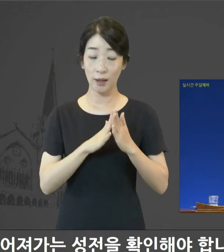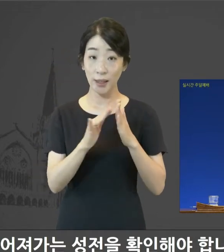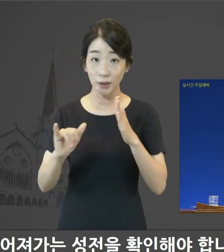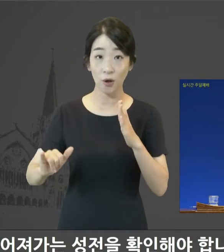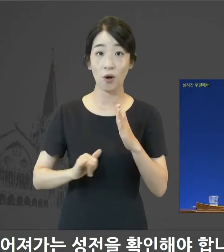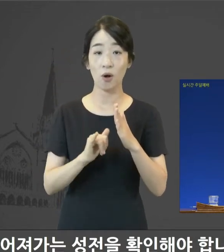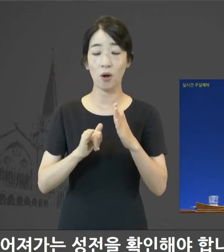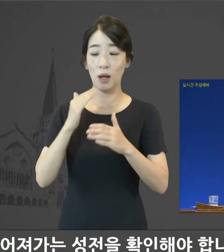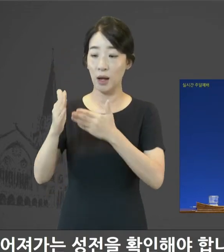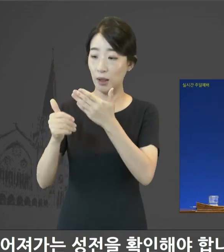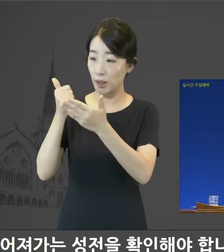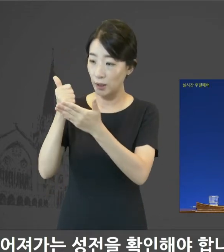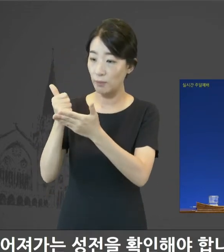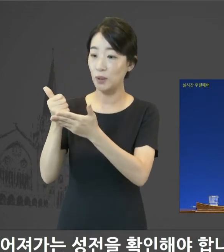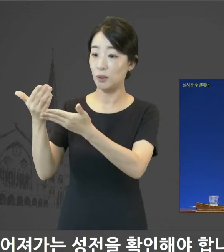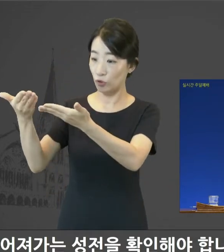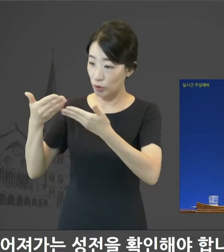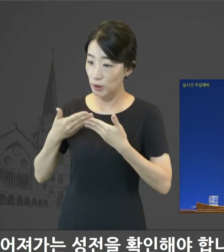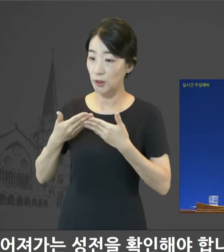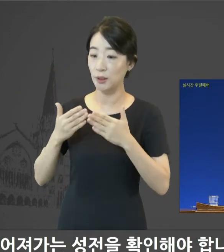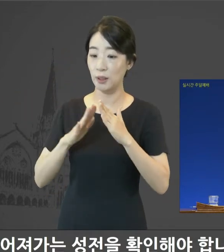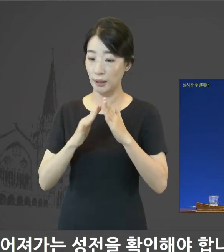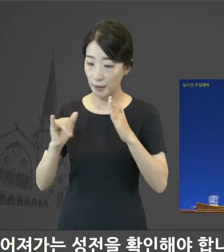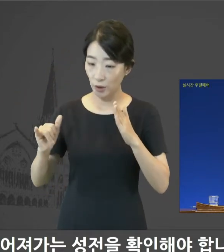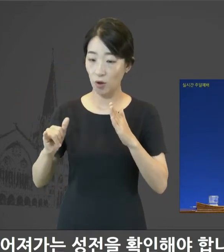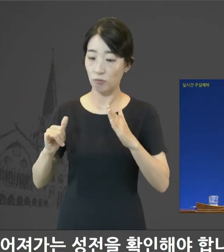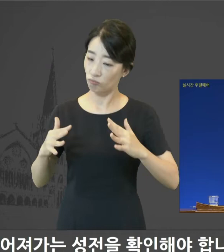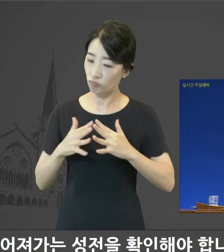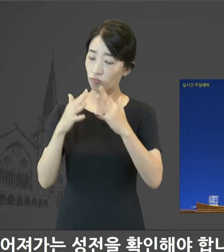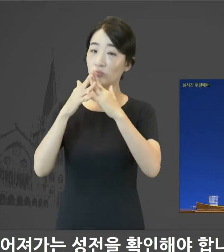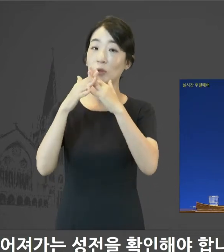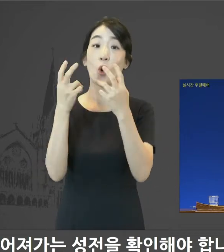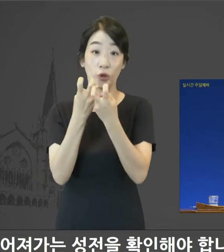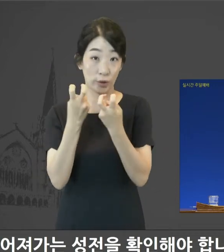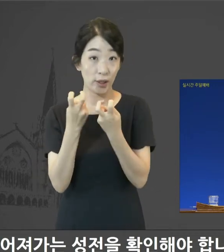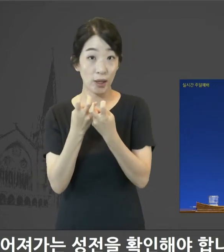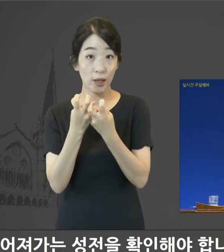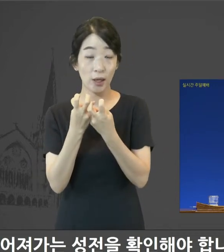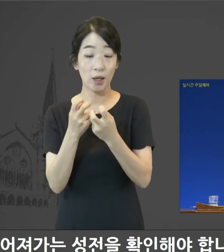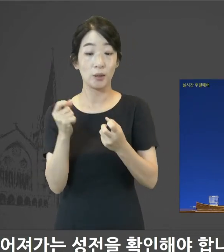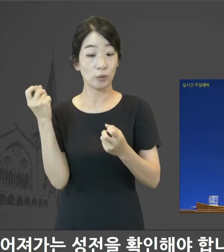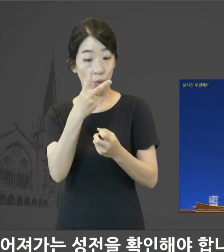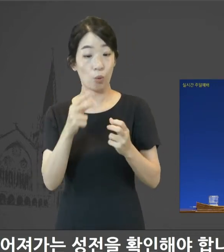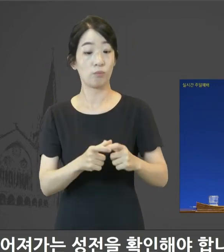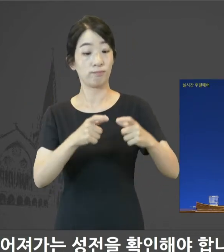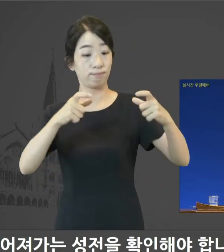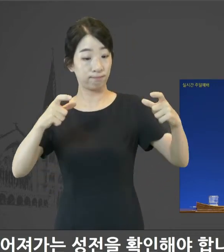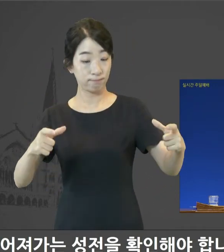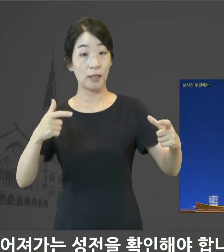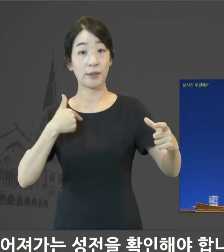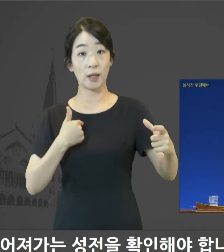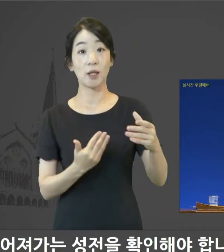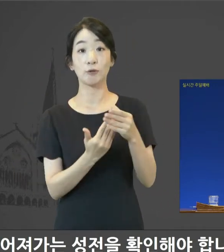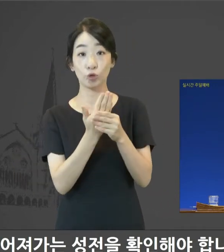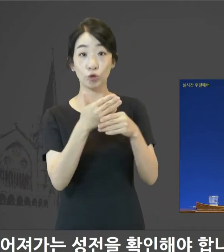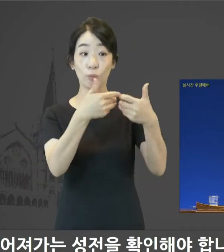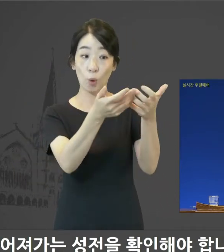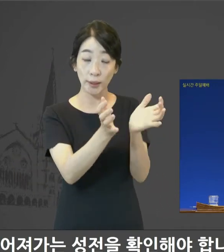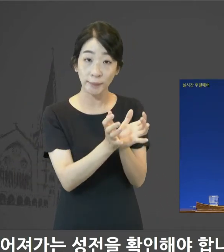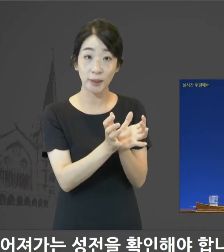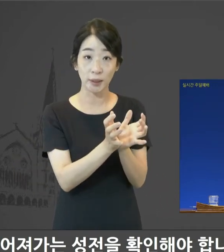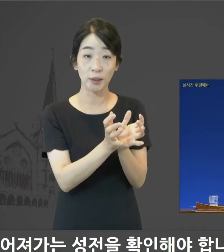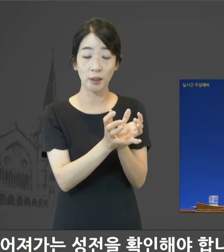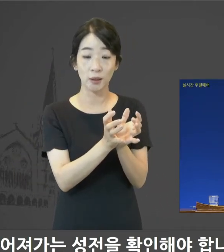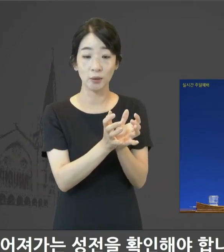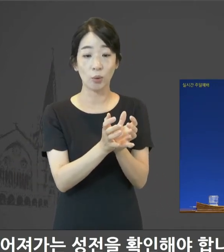주님이 계신 처소로 지어져 갈 때 어떻게 지어져 갈 수 있을까, 조금 더 확장해서 내가 속한 순이 주님의 처소로